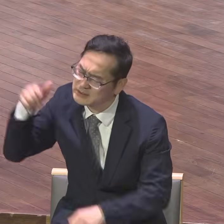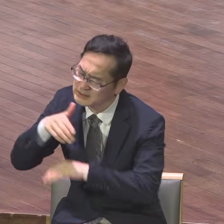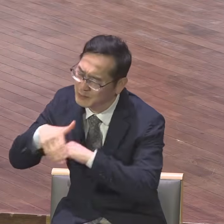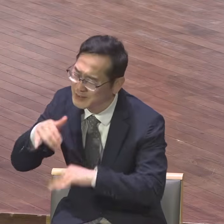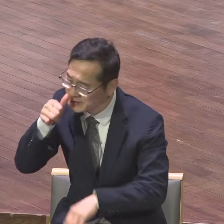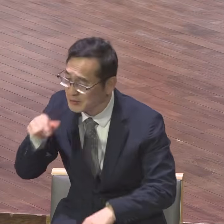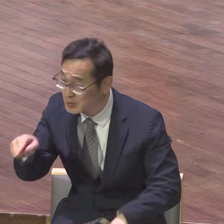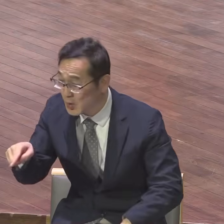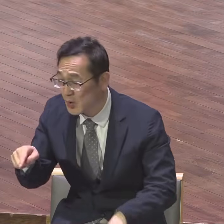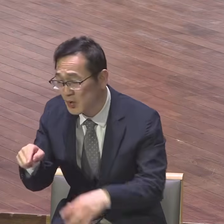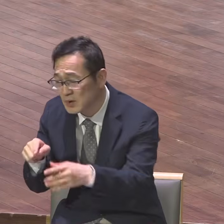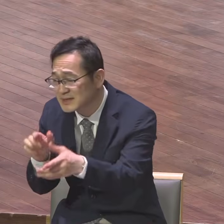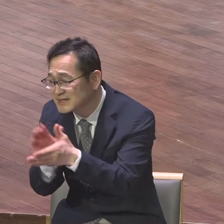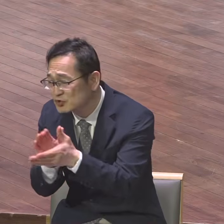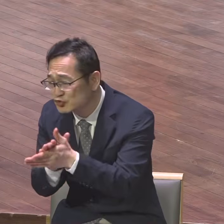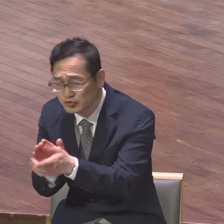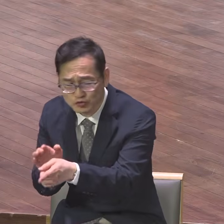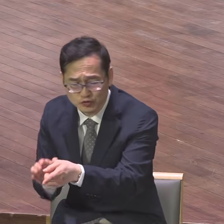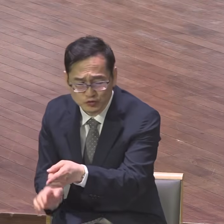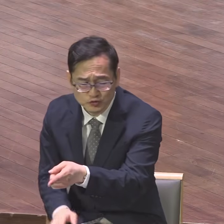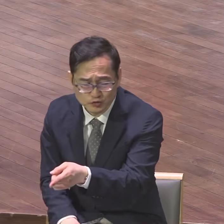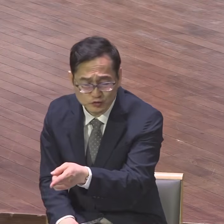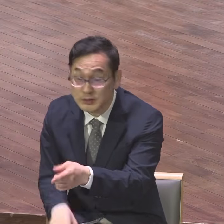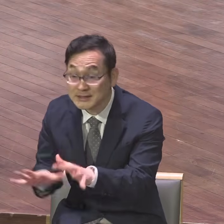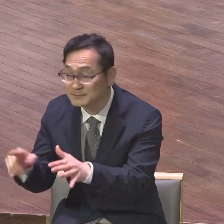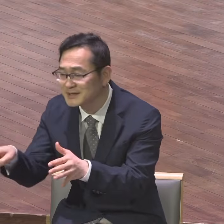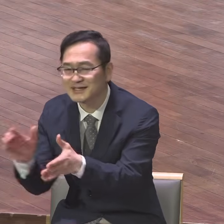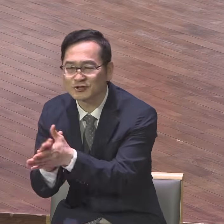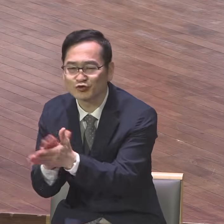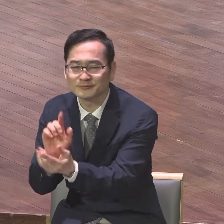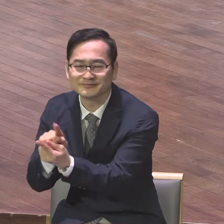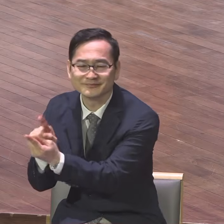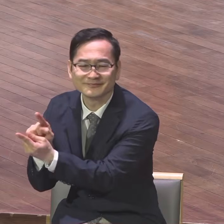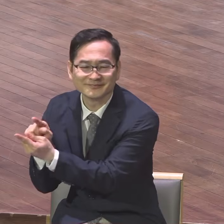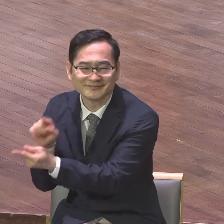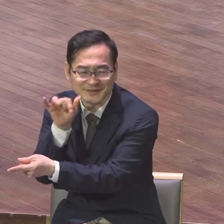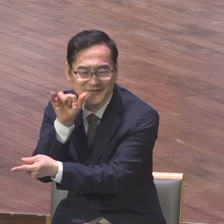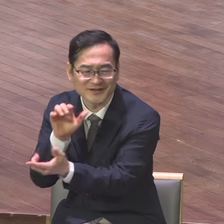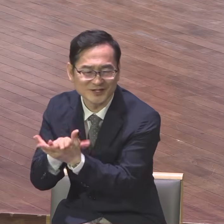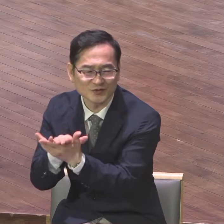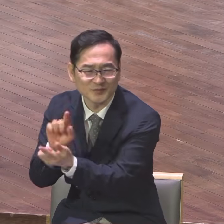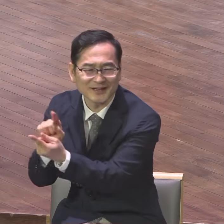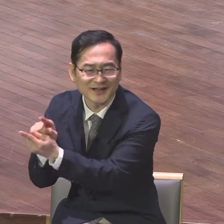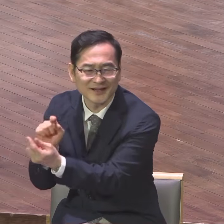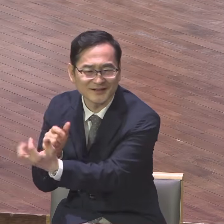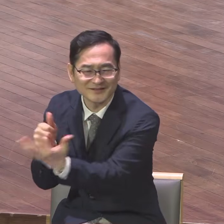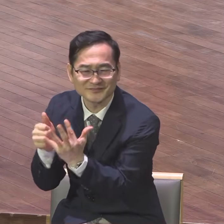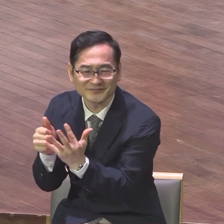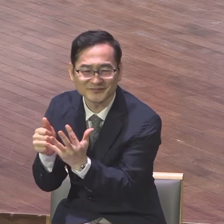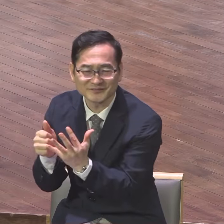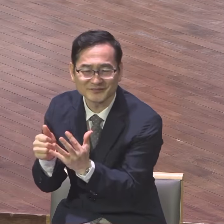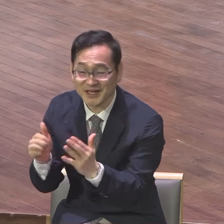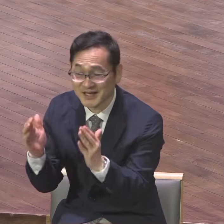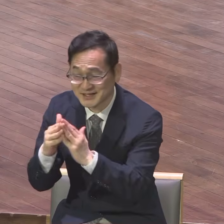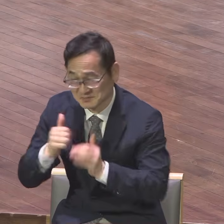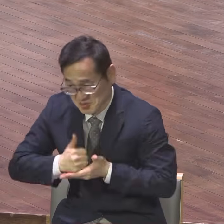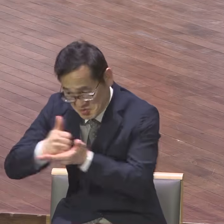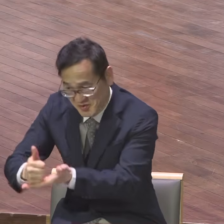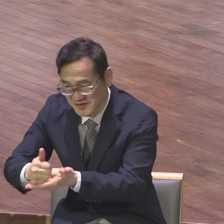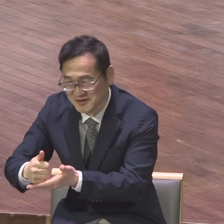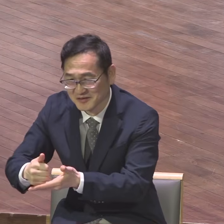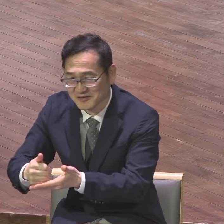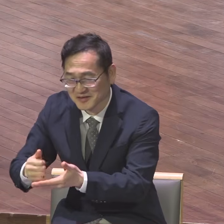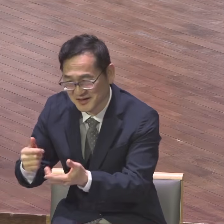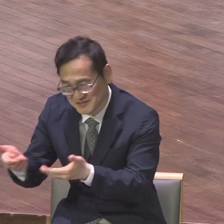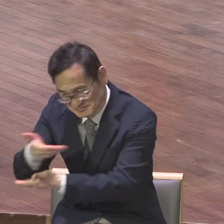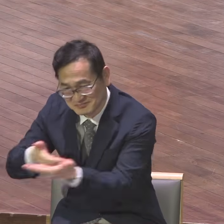친구 만들어서 엄청나게 보인 사진 본 친구들이 있더라. 친구 만들어서 그 집에까지 초청받아가고 그렇게